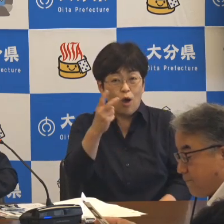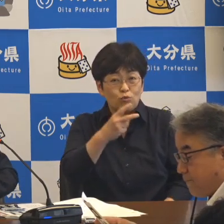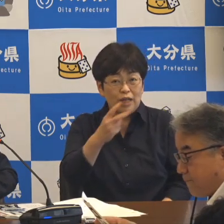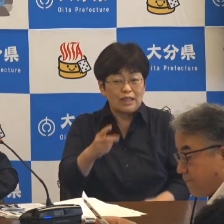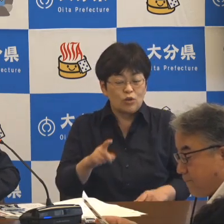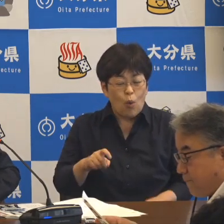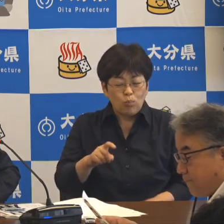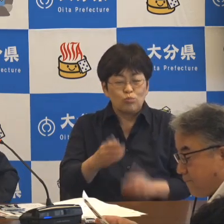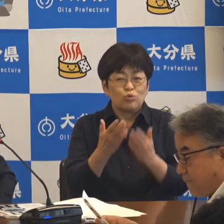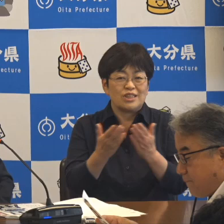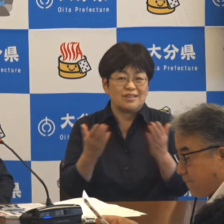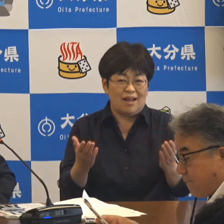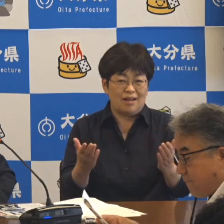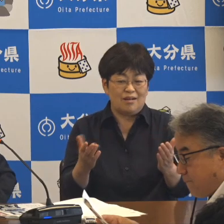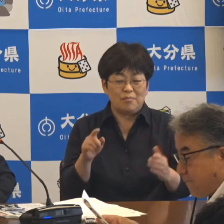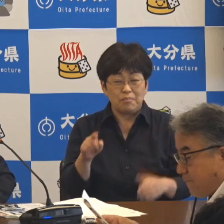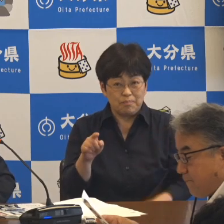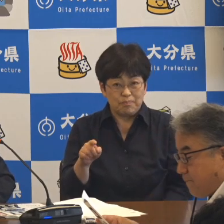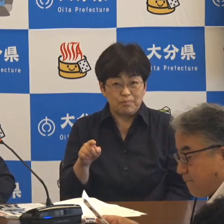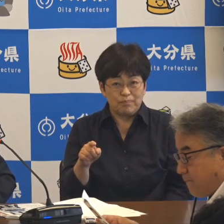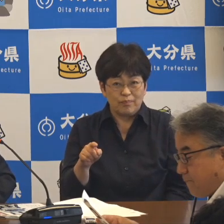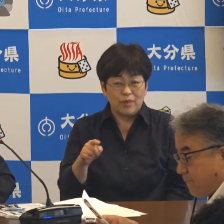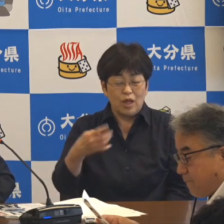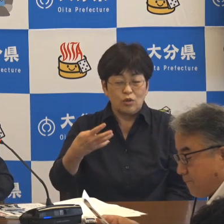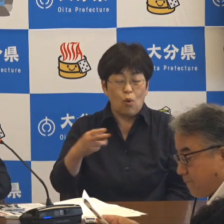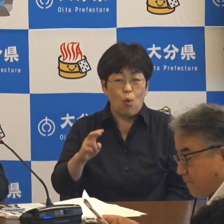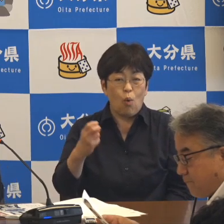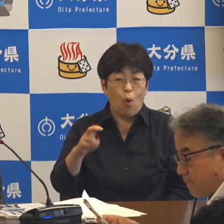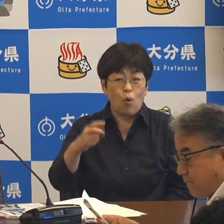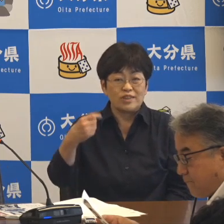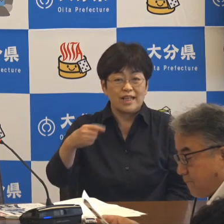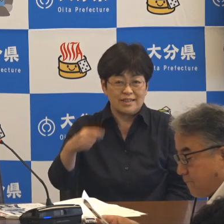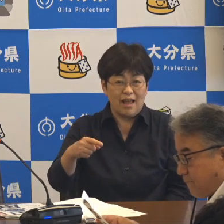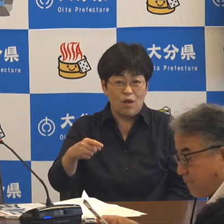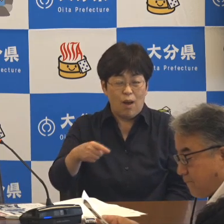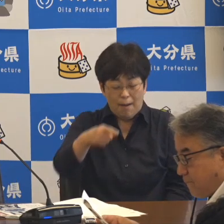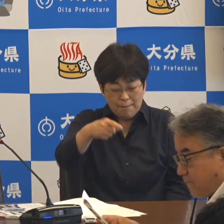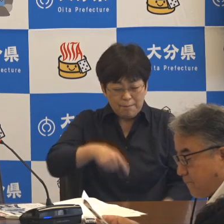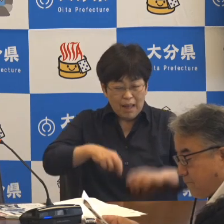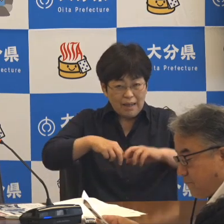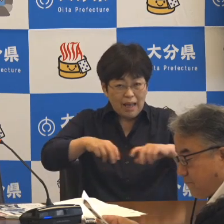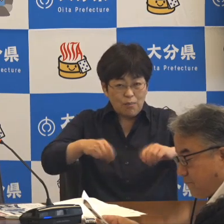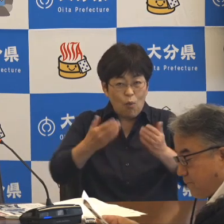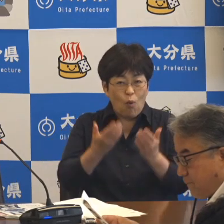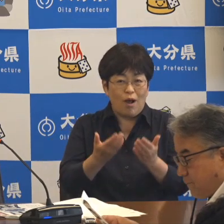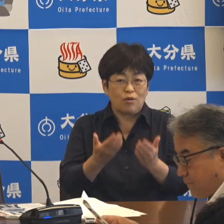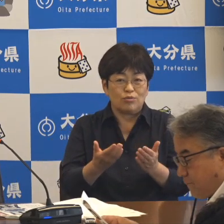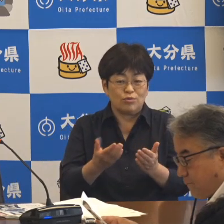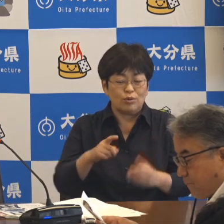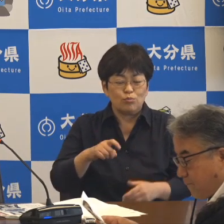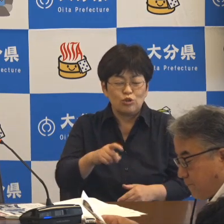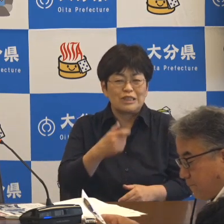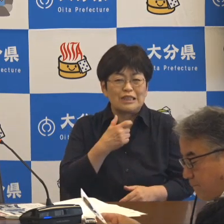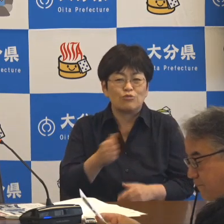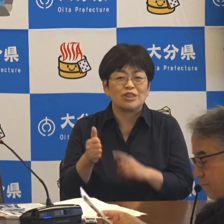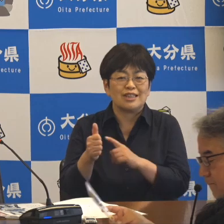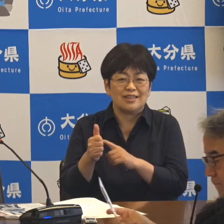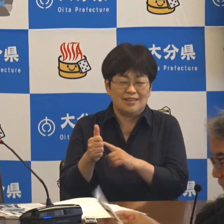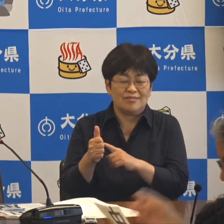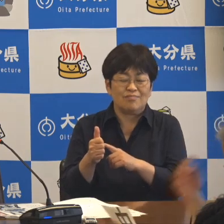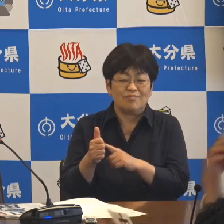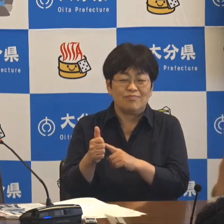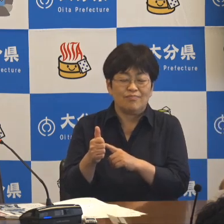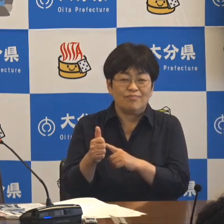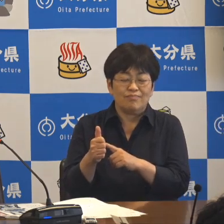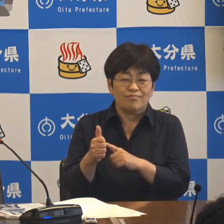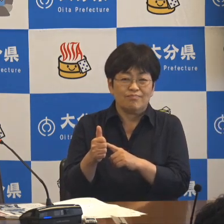知の通りですね、解剖学で昆虫愛好家としても知られておりいらっしゃる方でありま